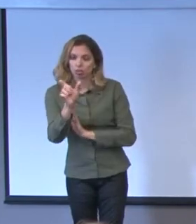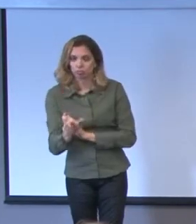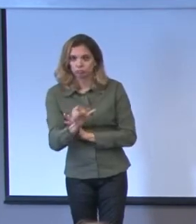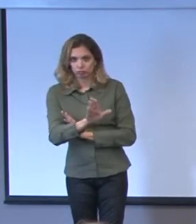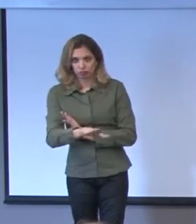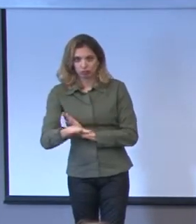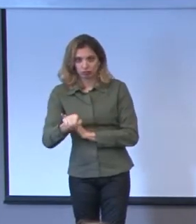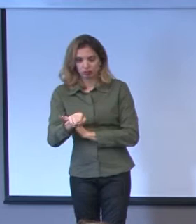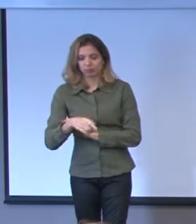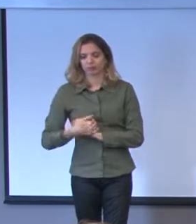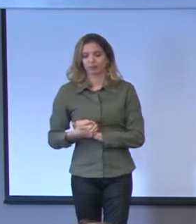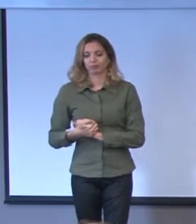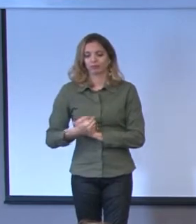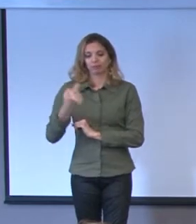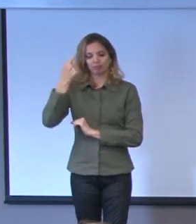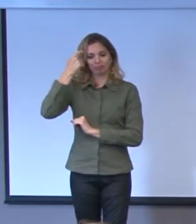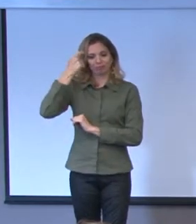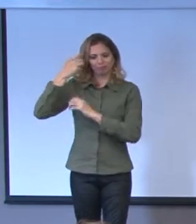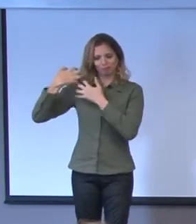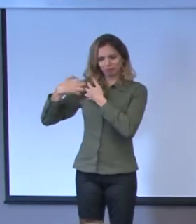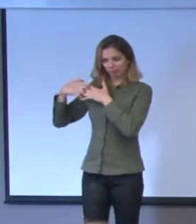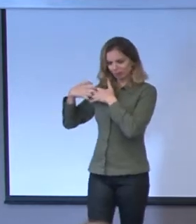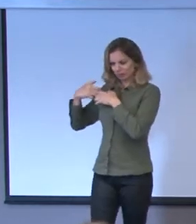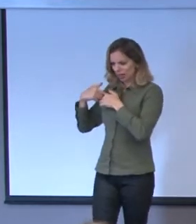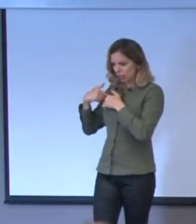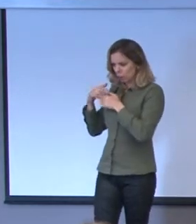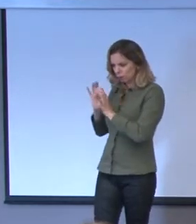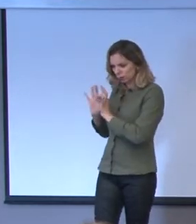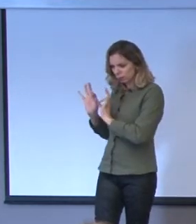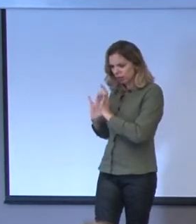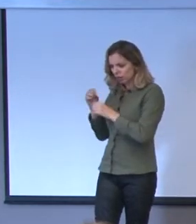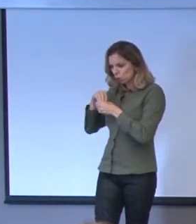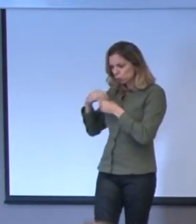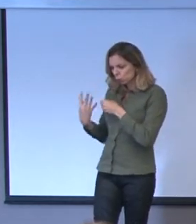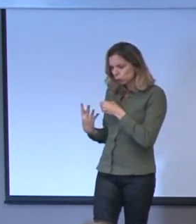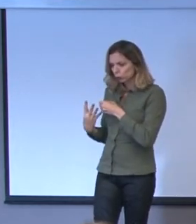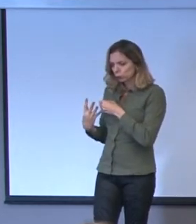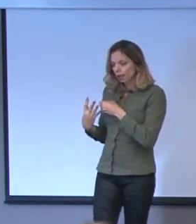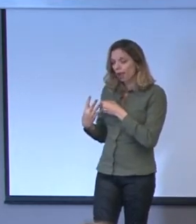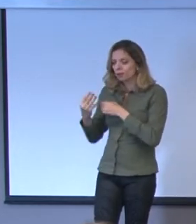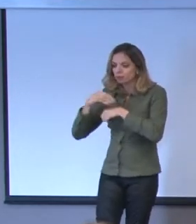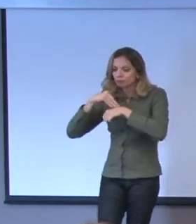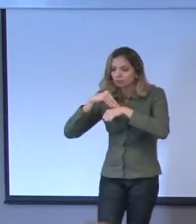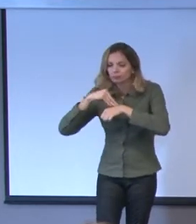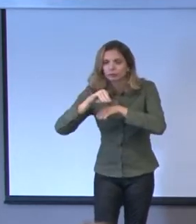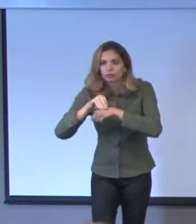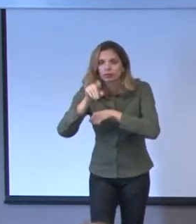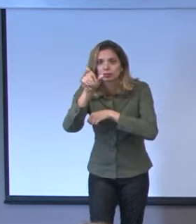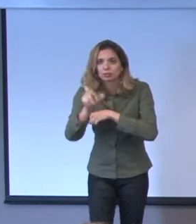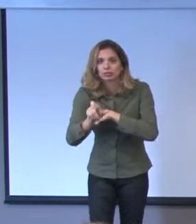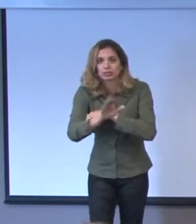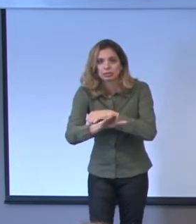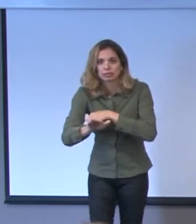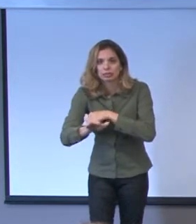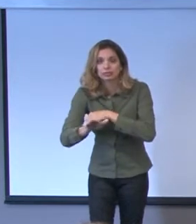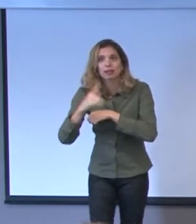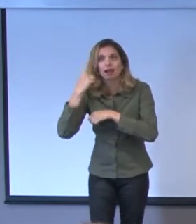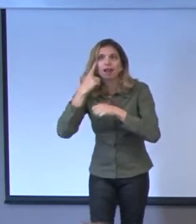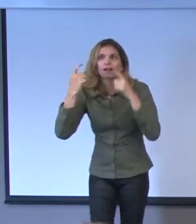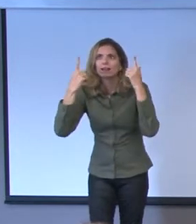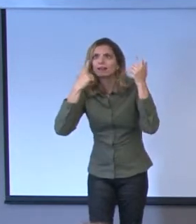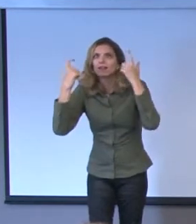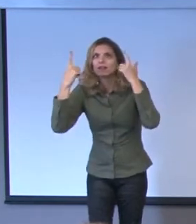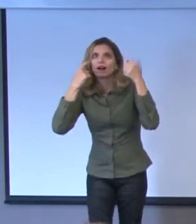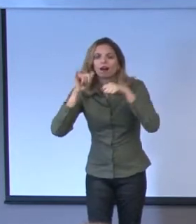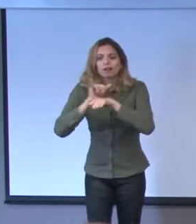criança, você vai estar revendo o teu conteúdo, né? Você vai estar repassando o teu conteúdo, você vai estar criando formas